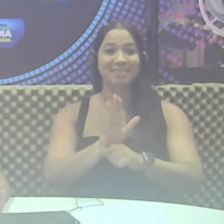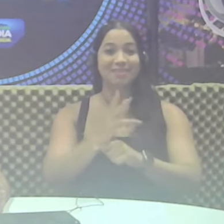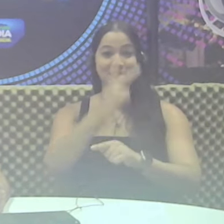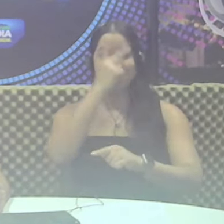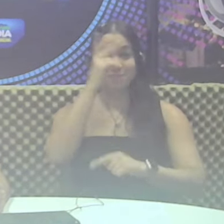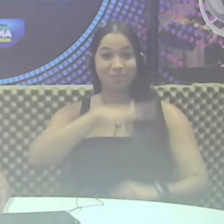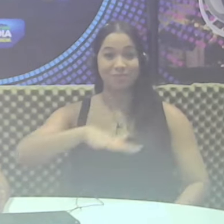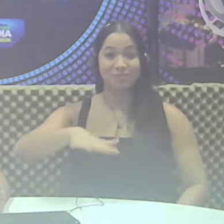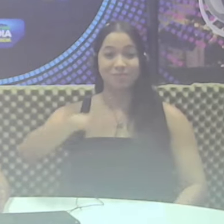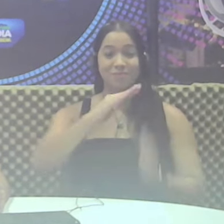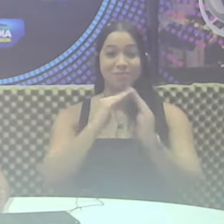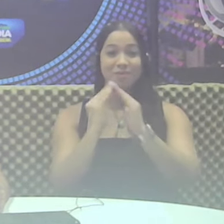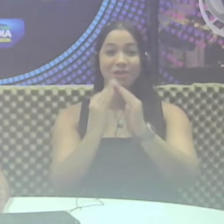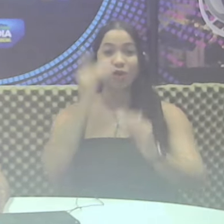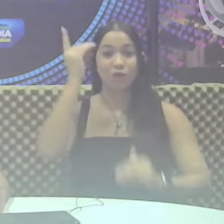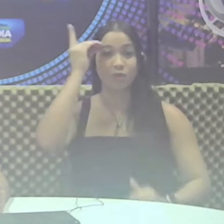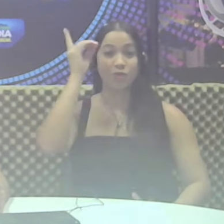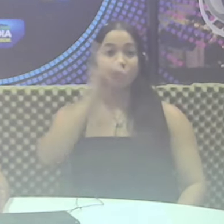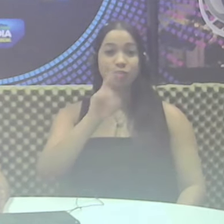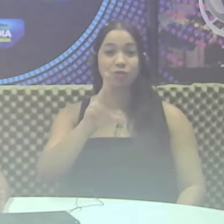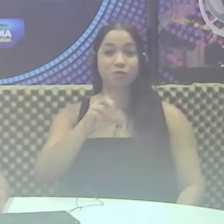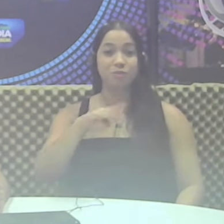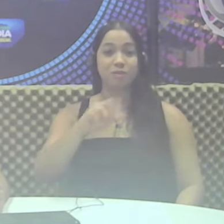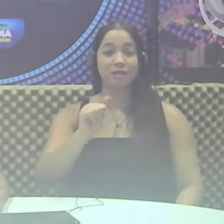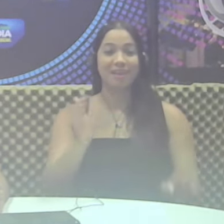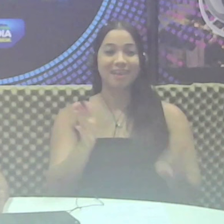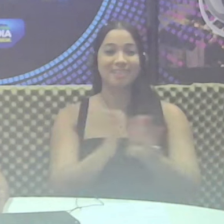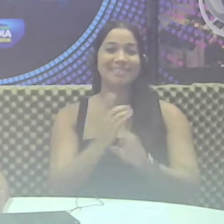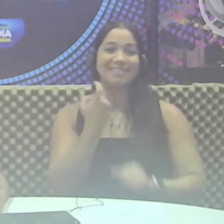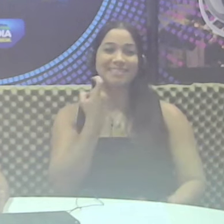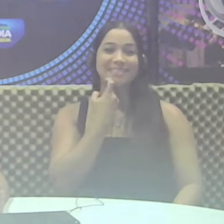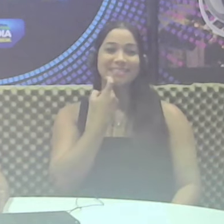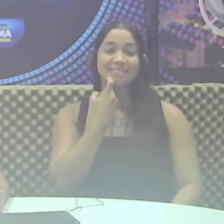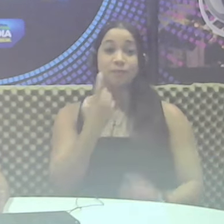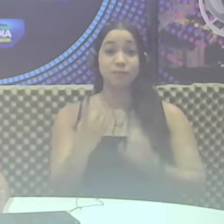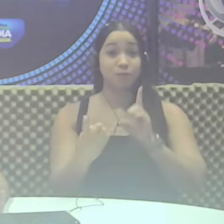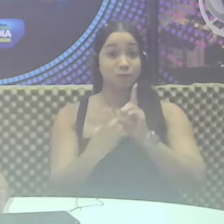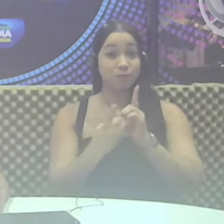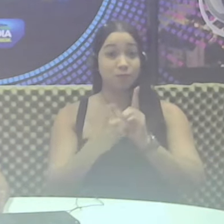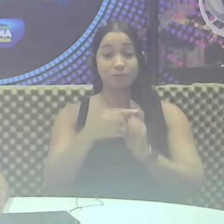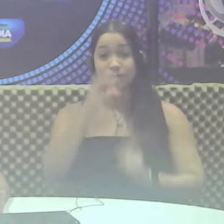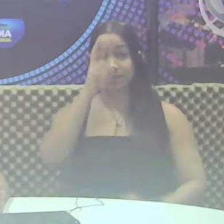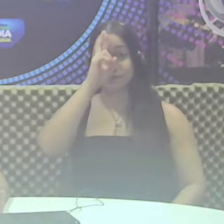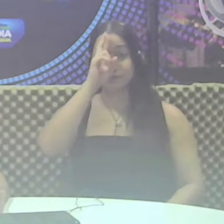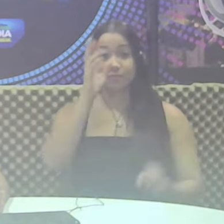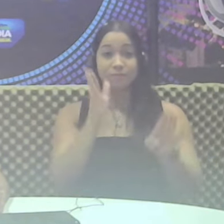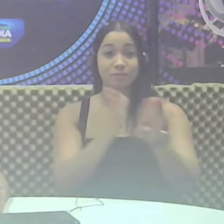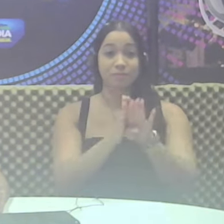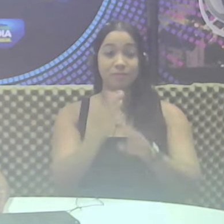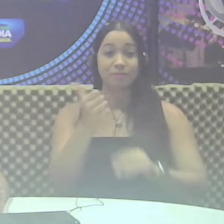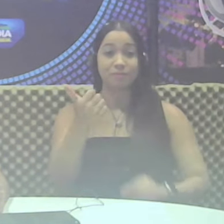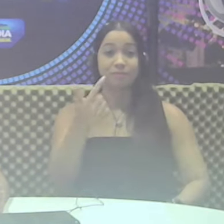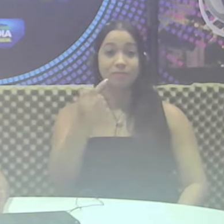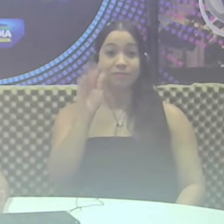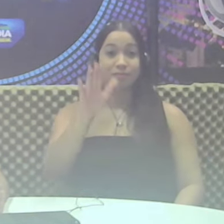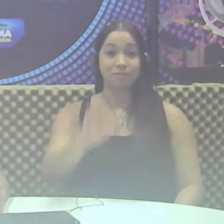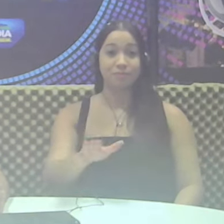da região do bairro Dona Zulmira até sexta-feira. O atendimento vai do meio-dia às 5 da tarde